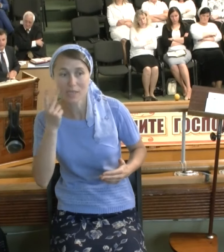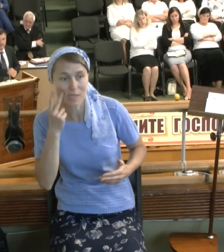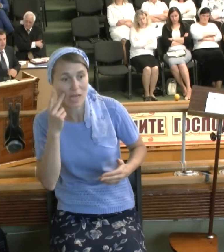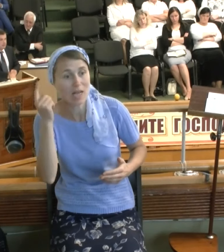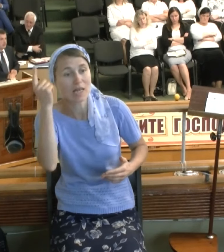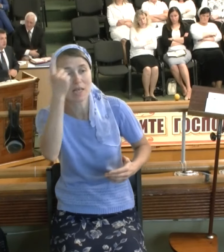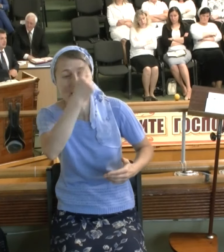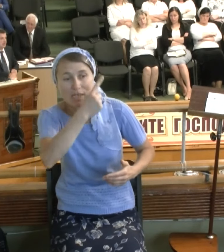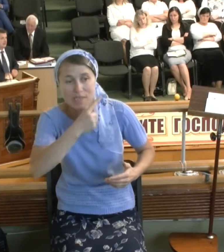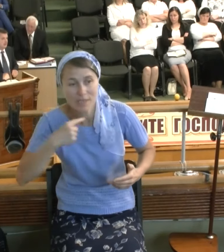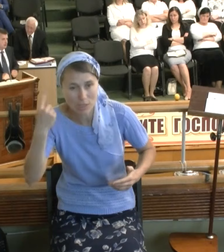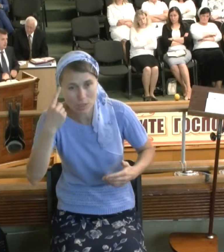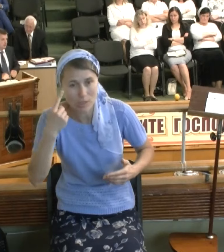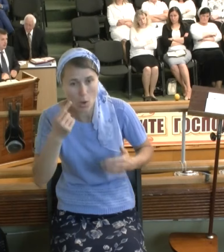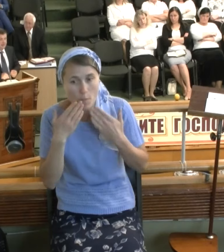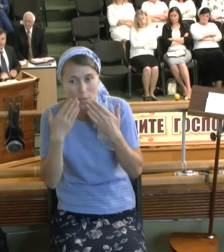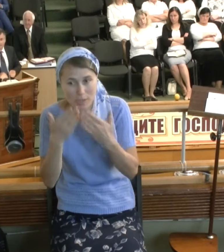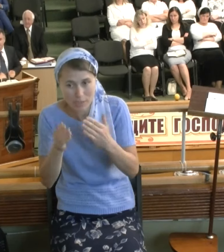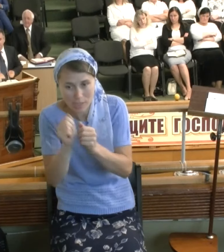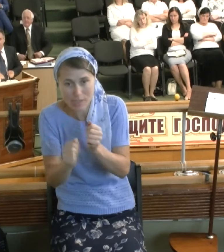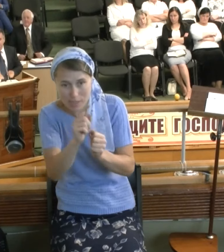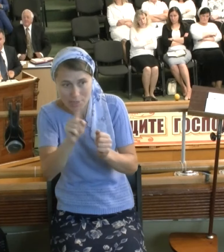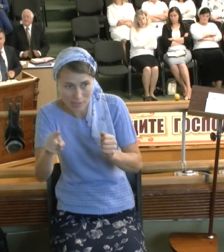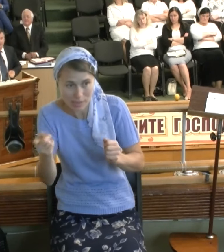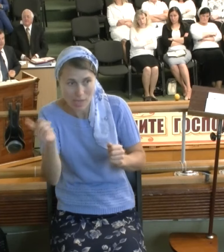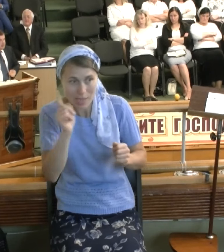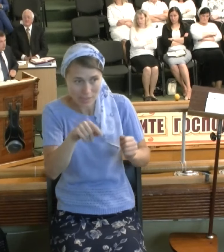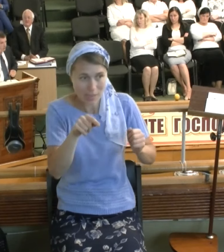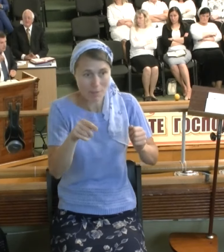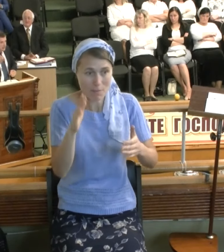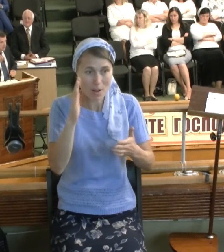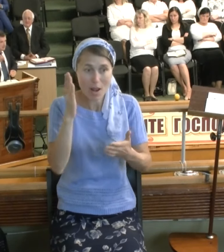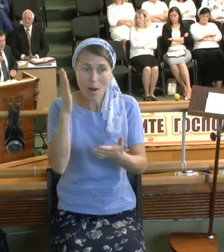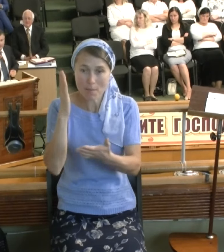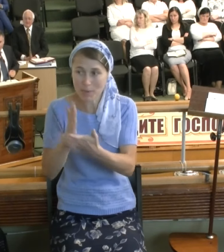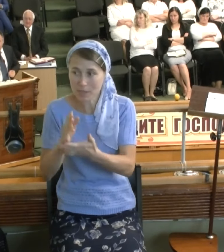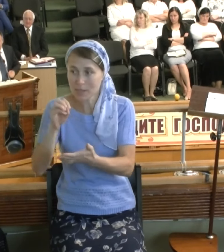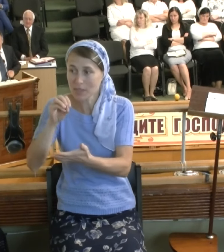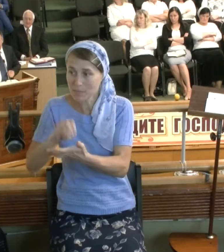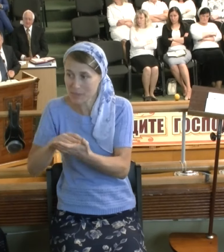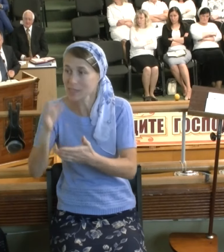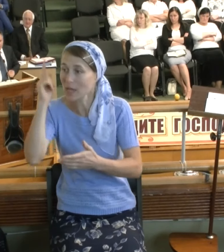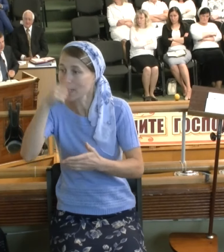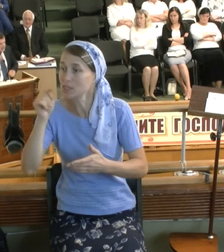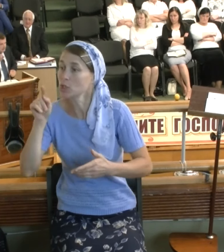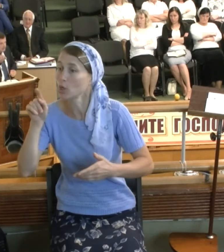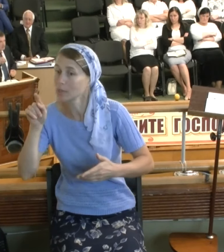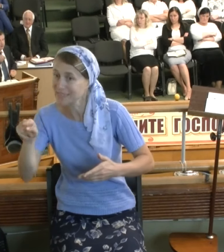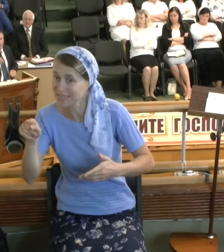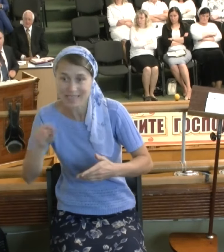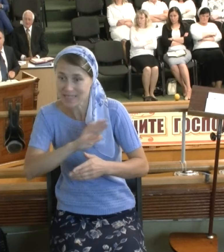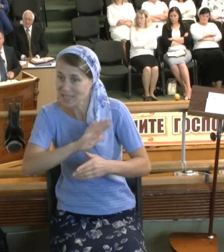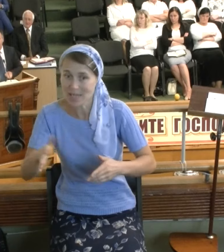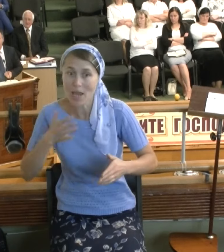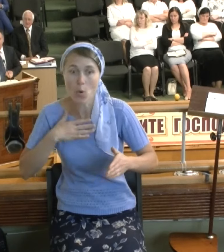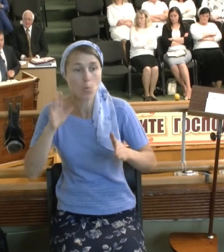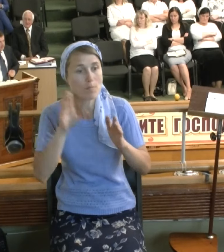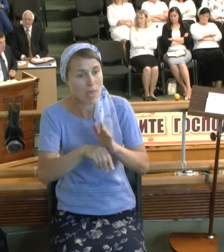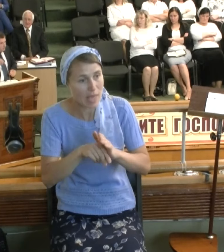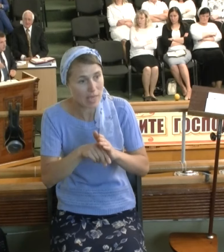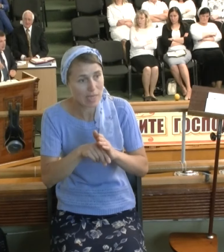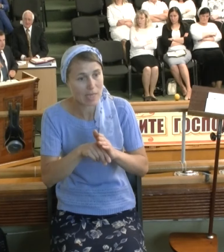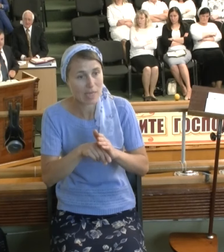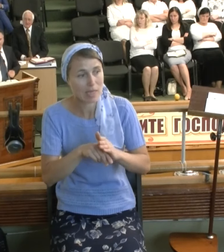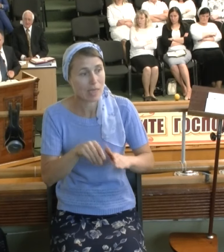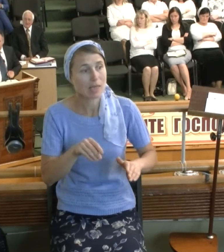личностно обращается к каждому. Там было написано «не убей». лично ты, лично к тебе обращено Божие слово.